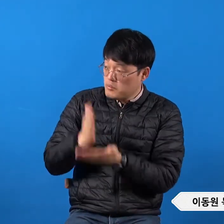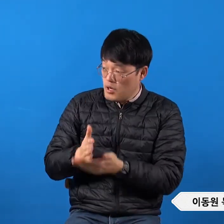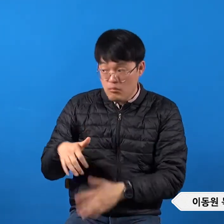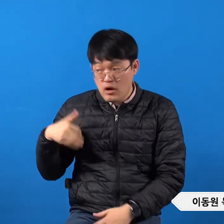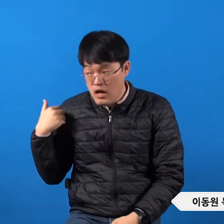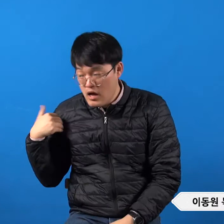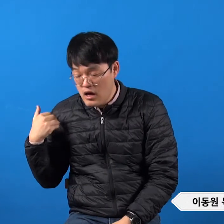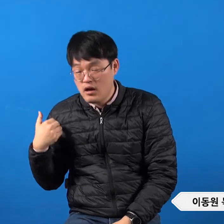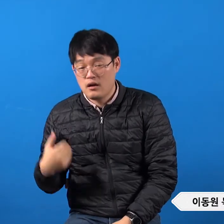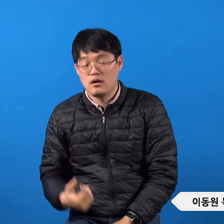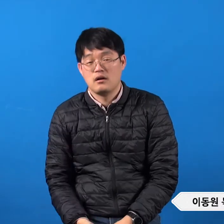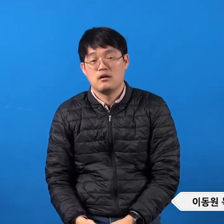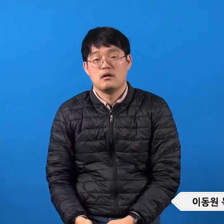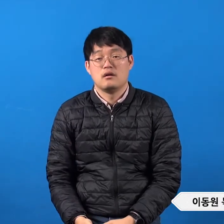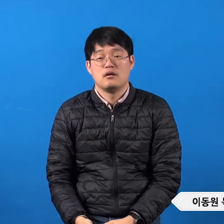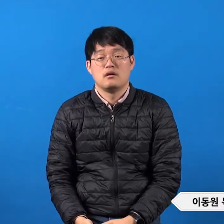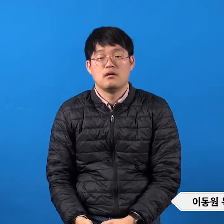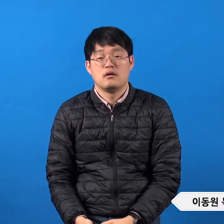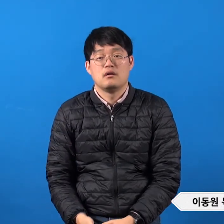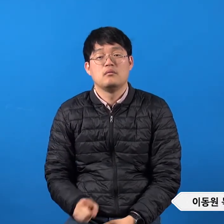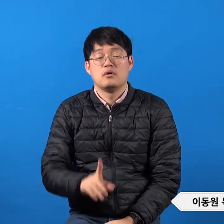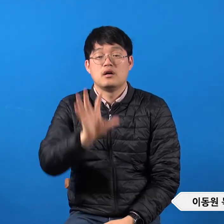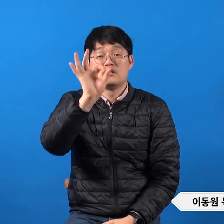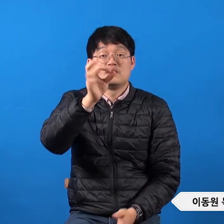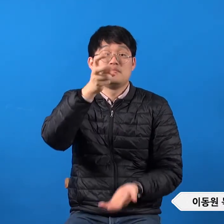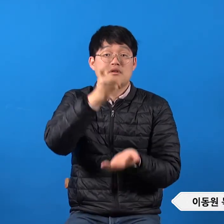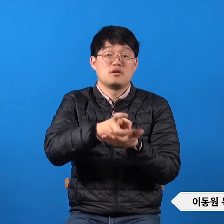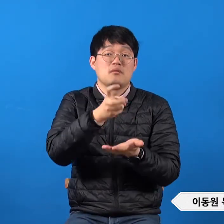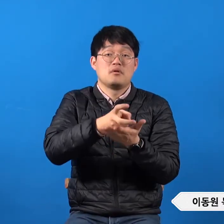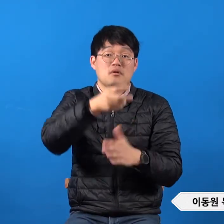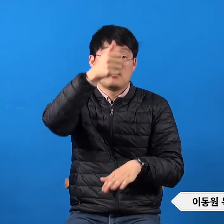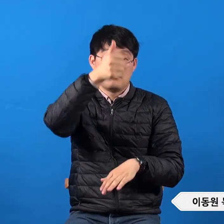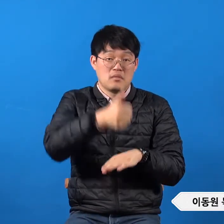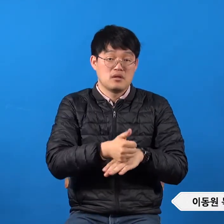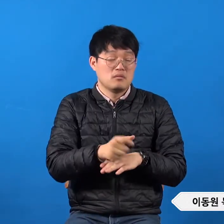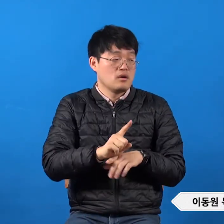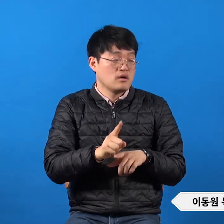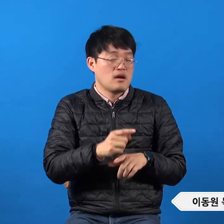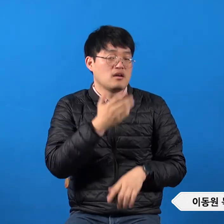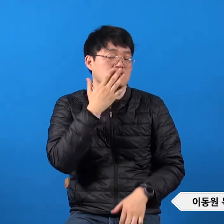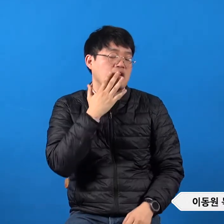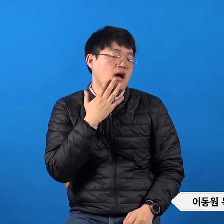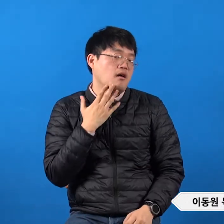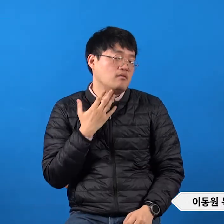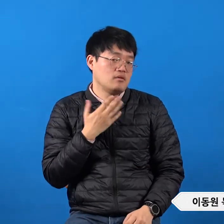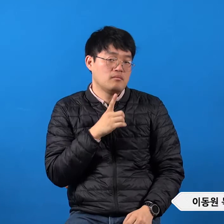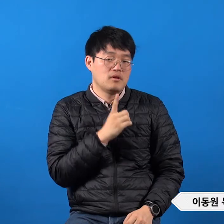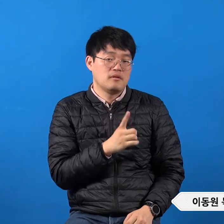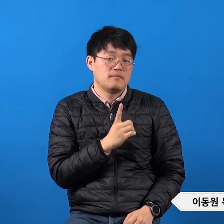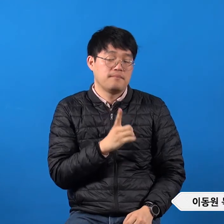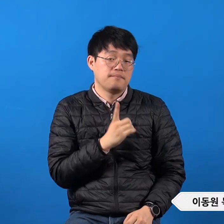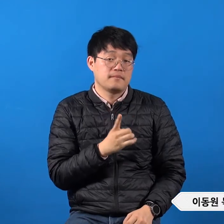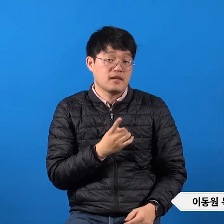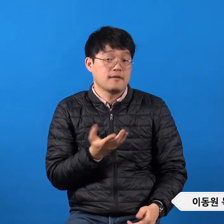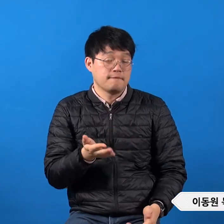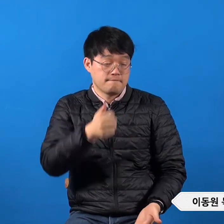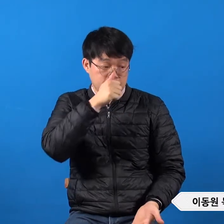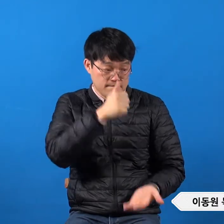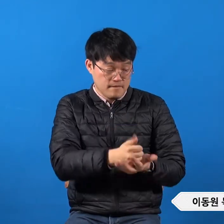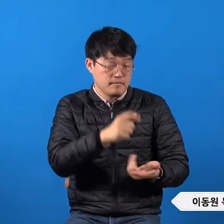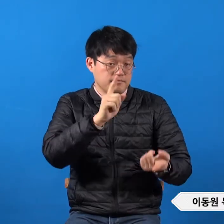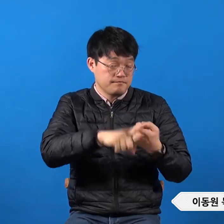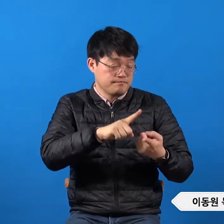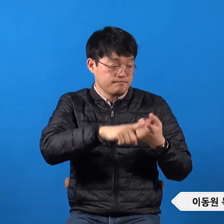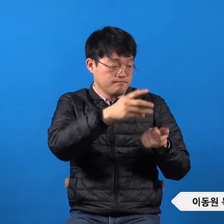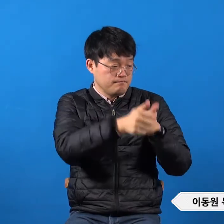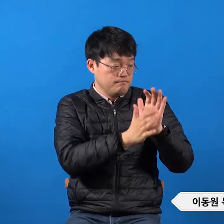모르니? 네. 십계명의 마지막 경고가 탐심입니다. 탐욕입니다. 그러나 이